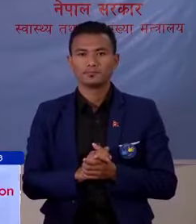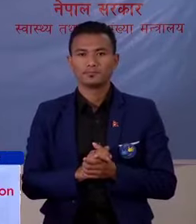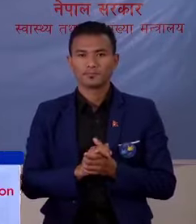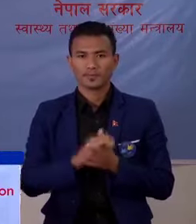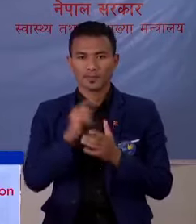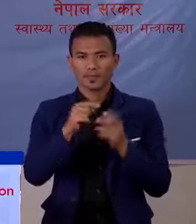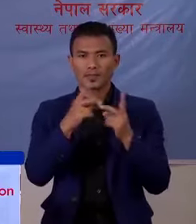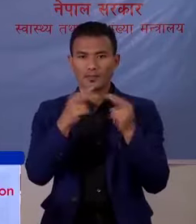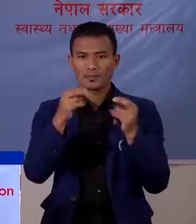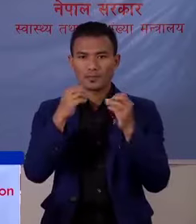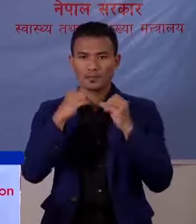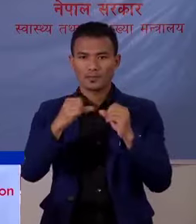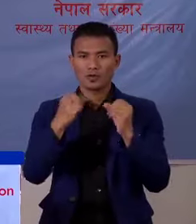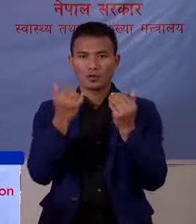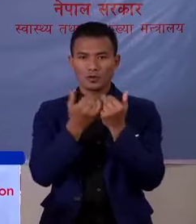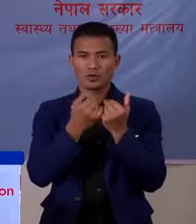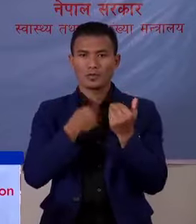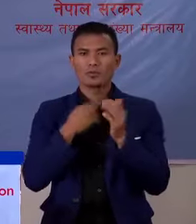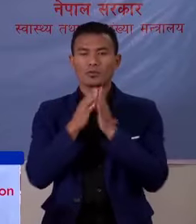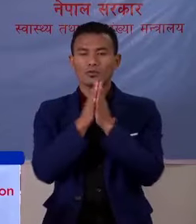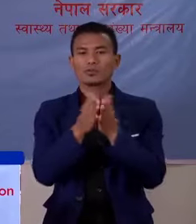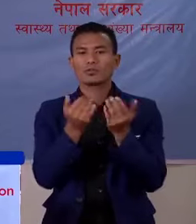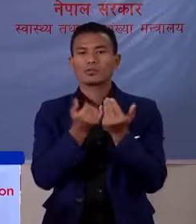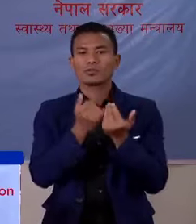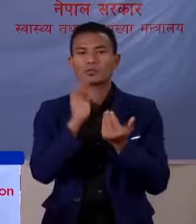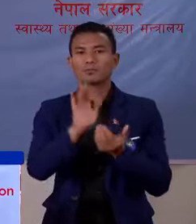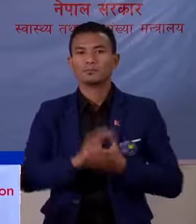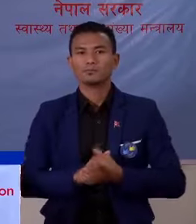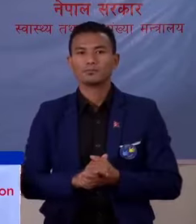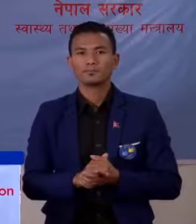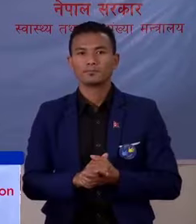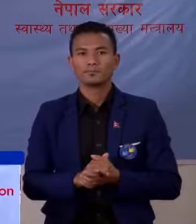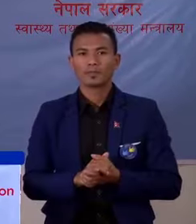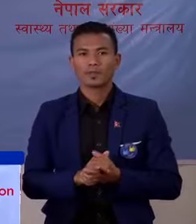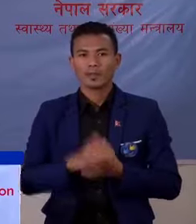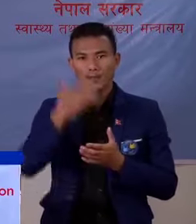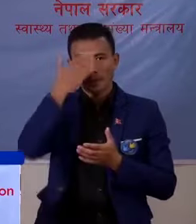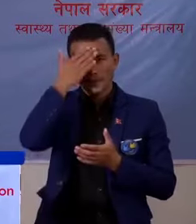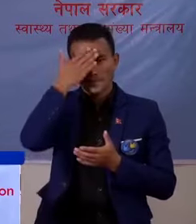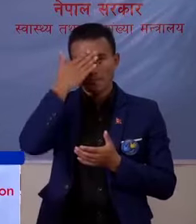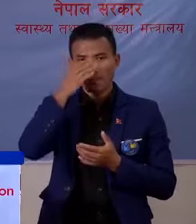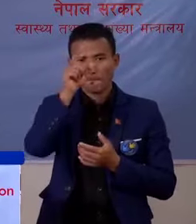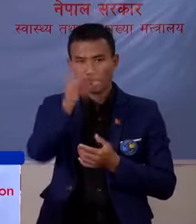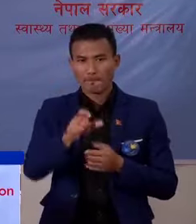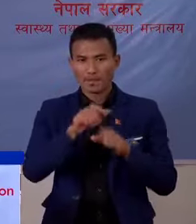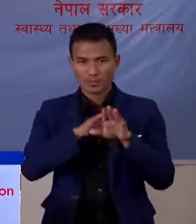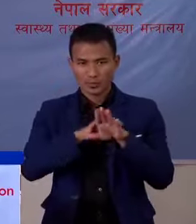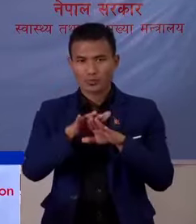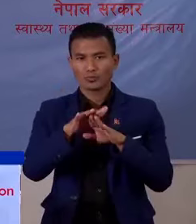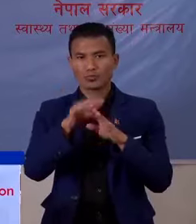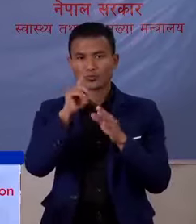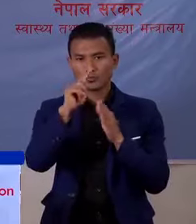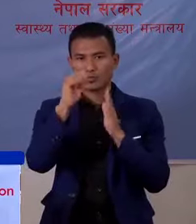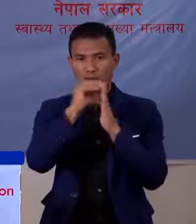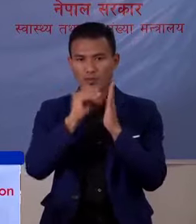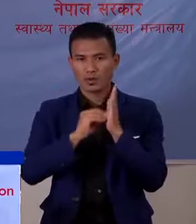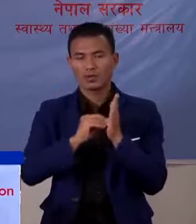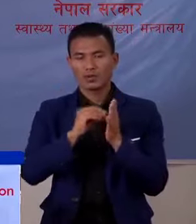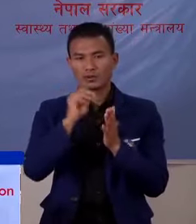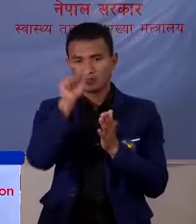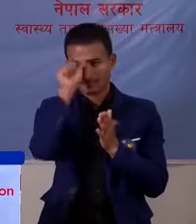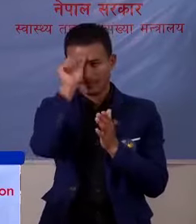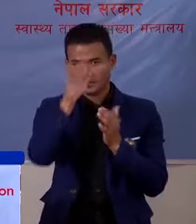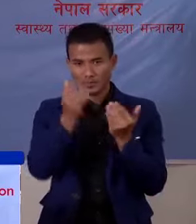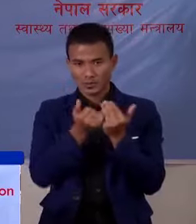यी सामग्रीहरूको प्रयोग गरिदिनु हुन अनुरोध पनि गर्छौँ। सङ्क्रमित व्यक्तिहरूको विवरणको अपडेट गराउन चाहन्छु।